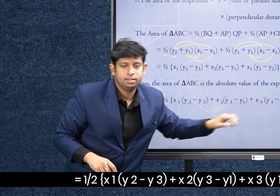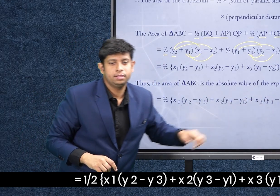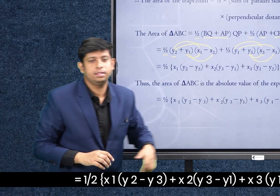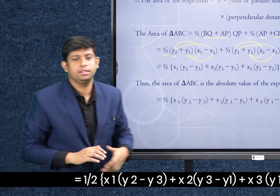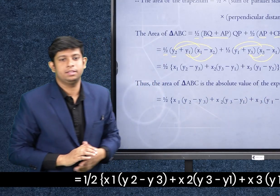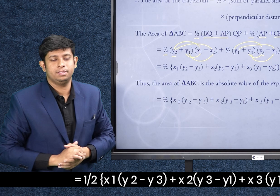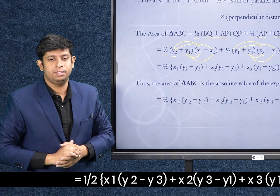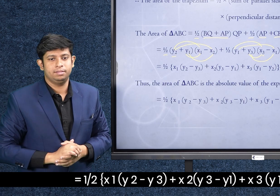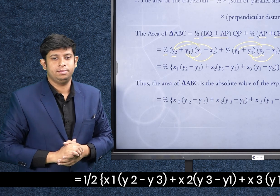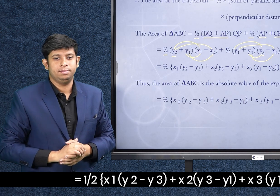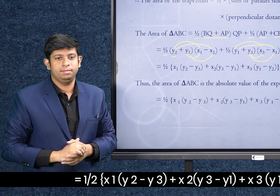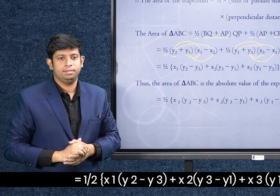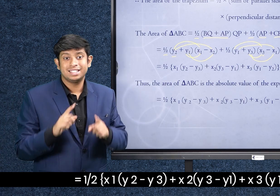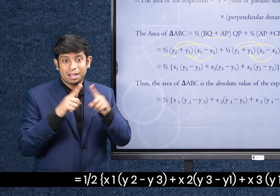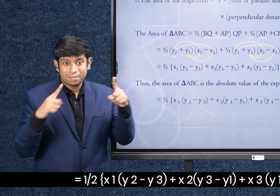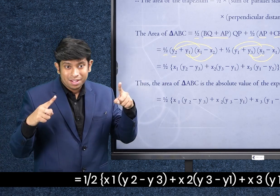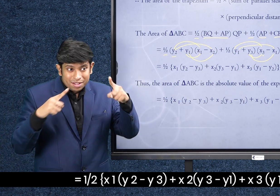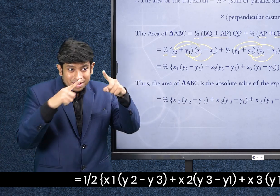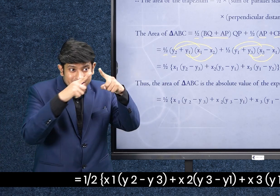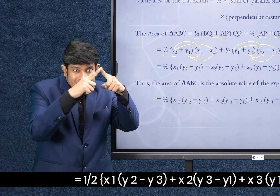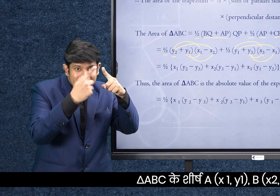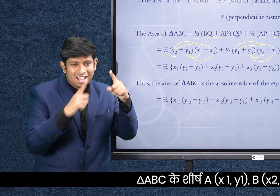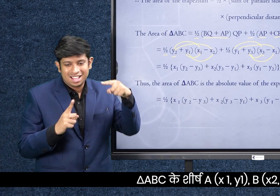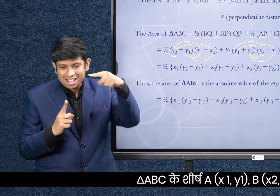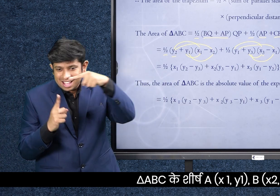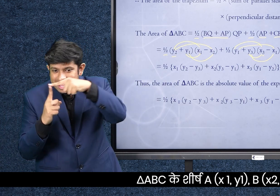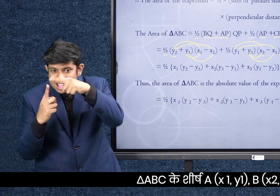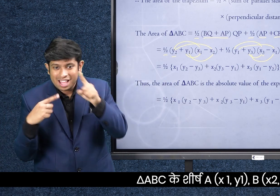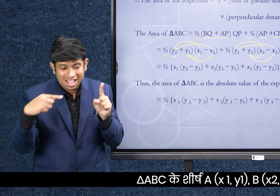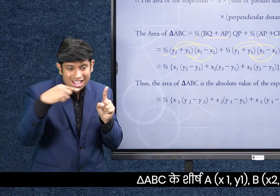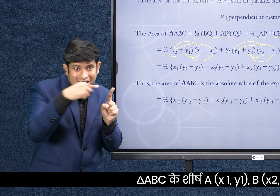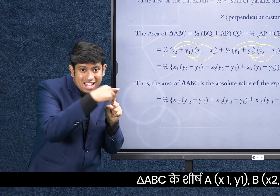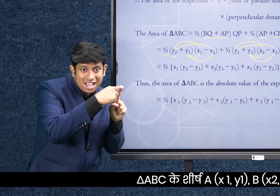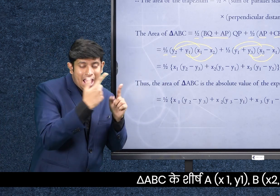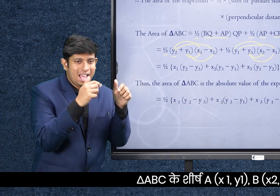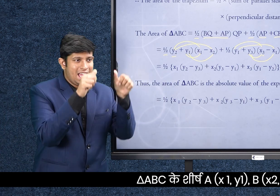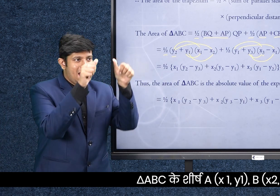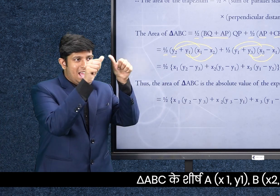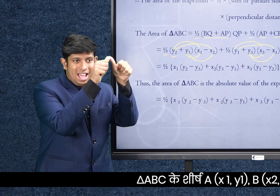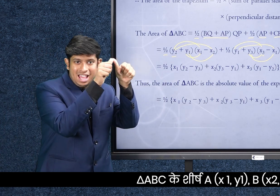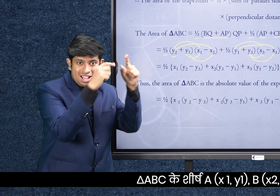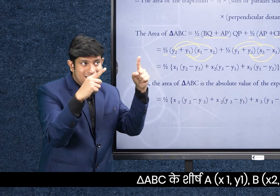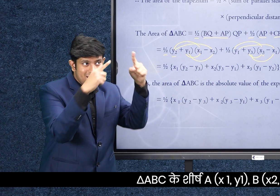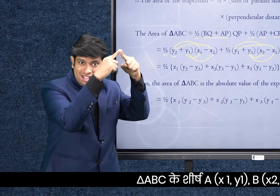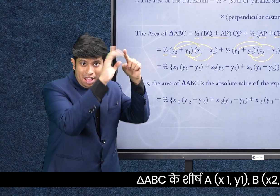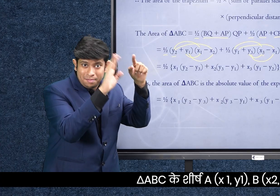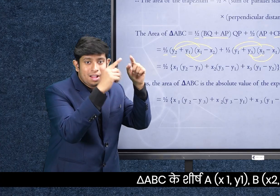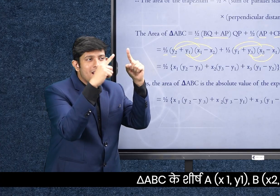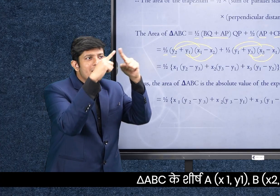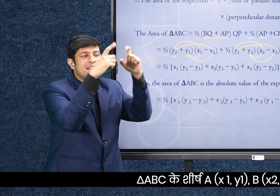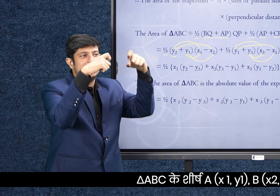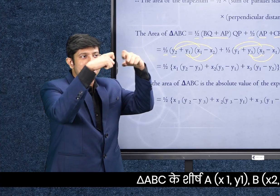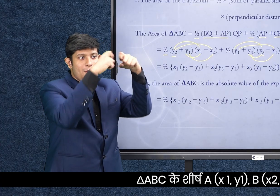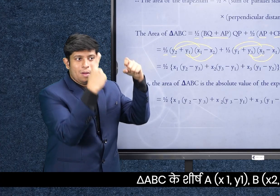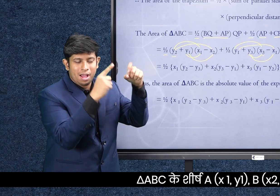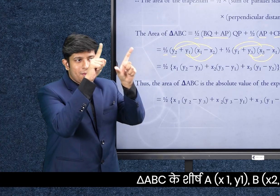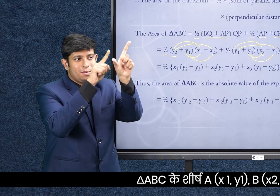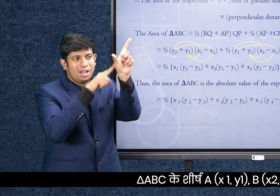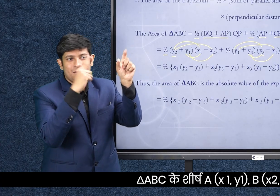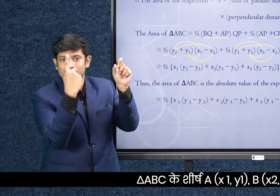of y1 minus y2 square units। त्रिभुज एबीसी के शीर्ष a of x1 y1 b of x2 y2